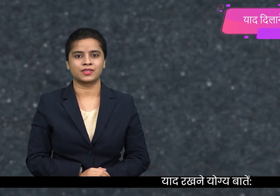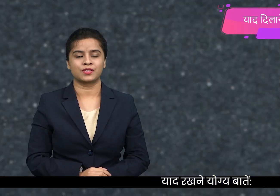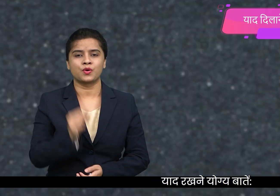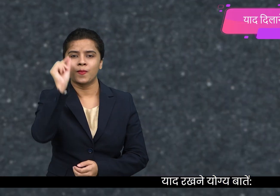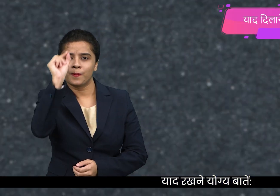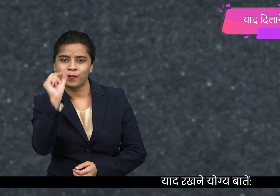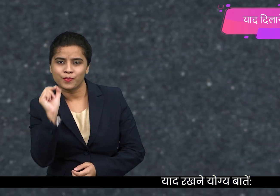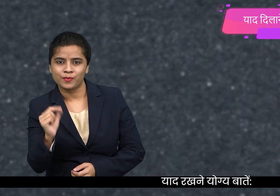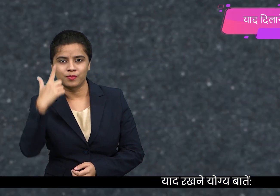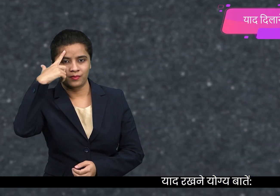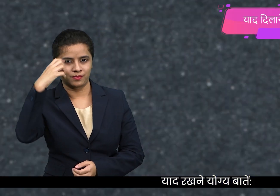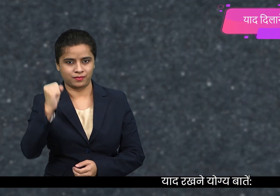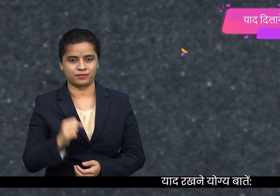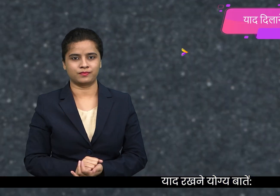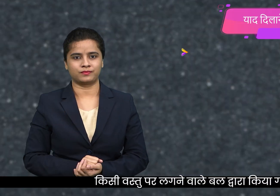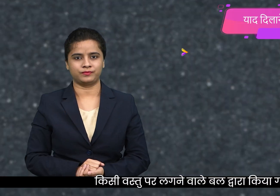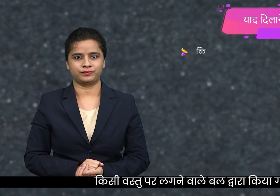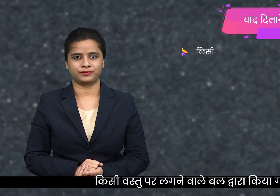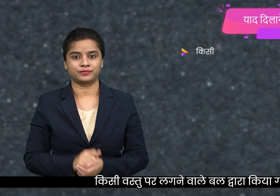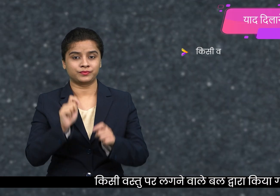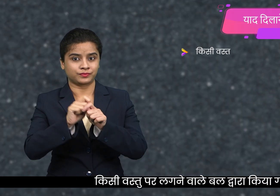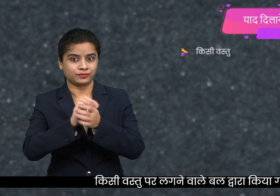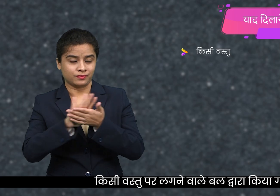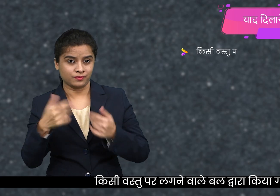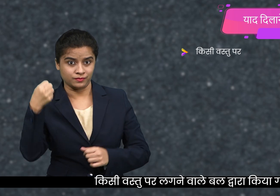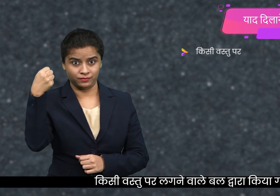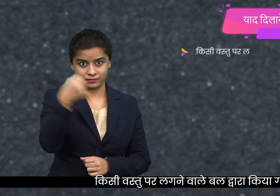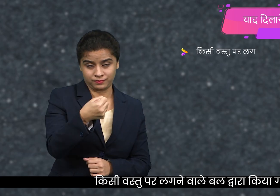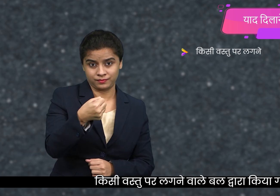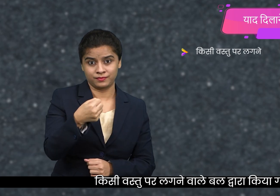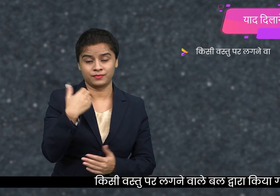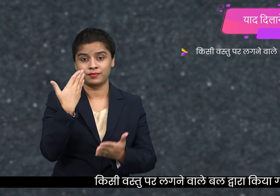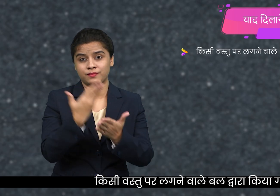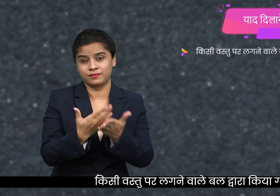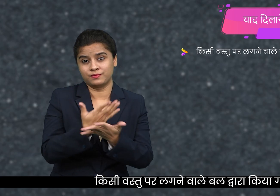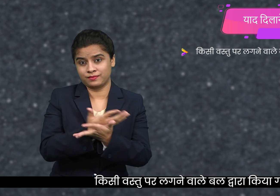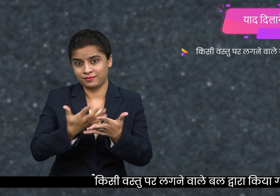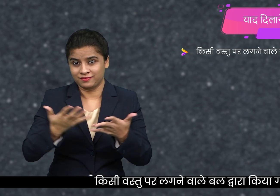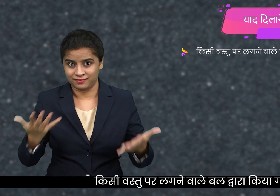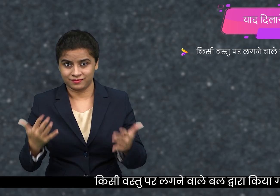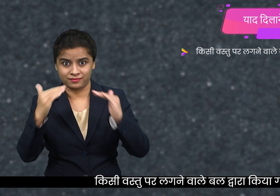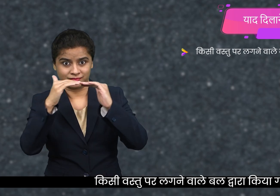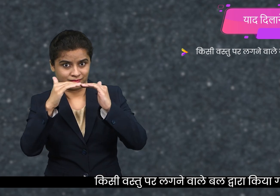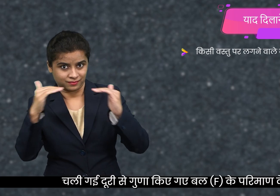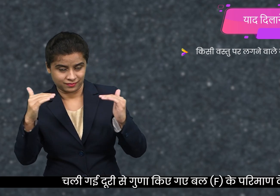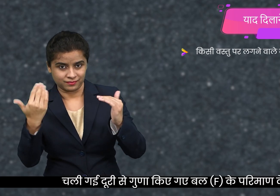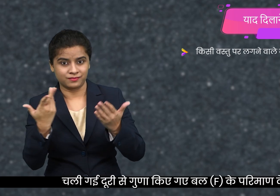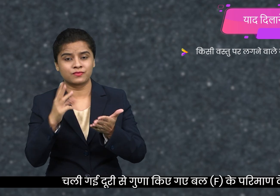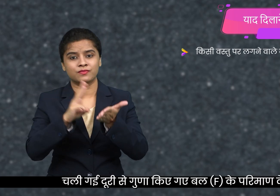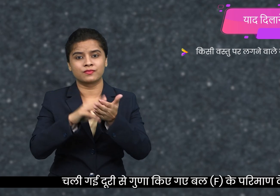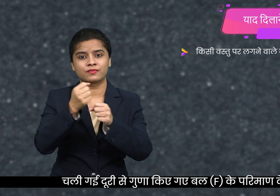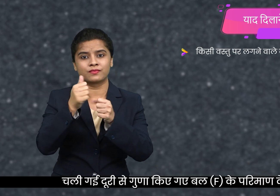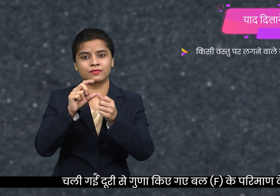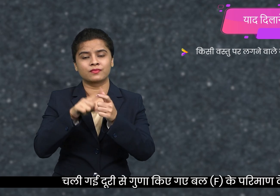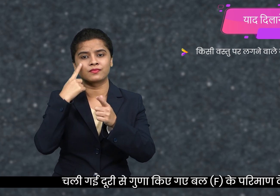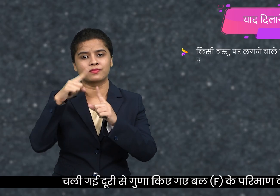याद रखने योग्य बातें। किसी वस्तु पर लगने वाले बल द्वारा किए गए कार्य चली